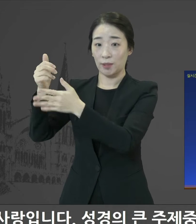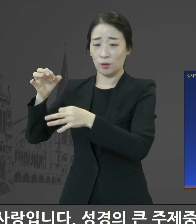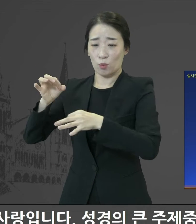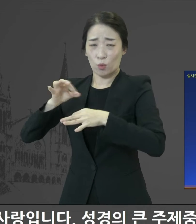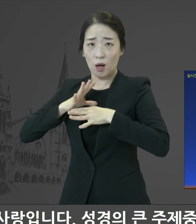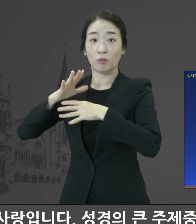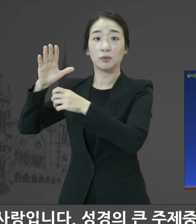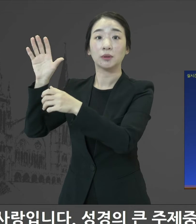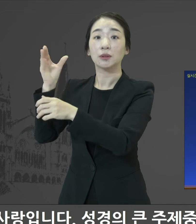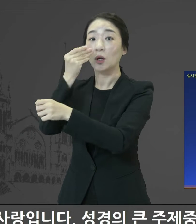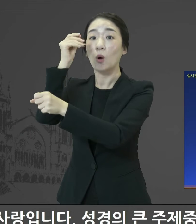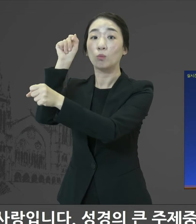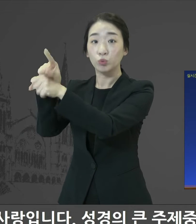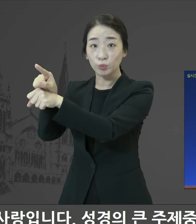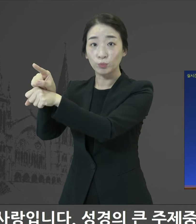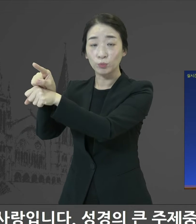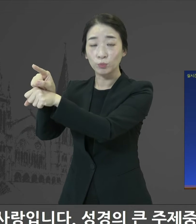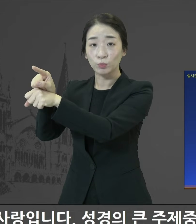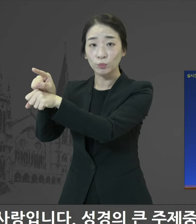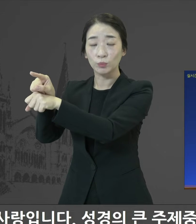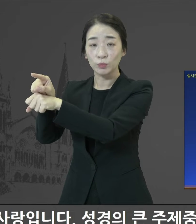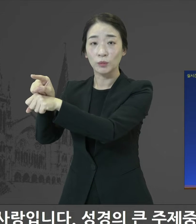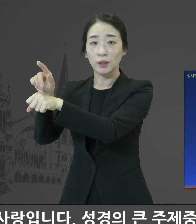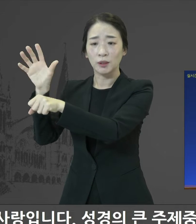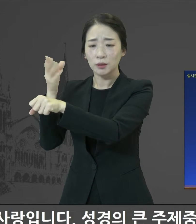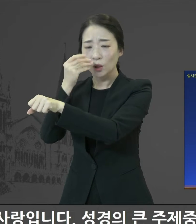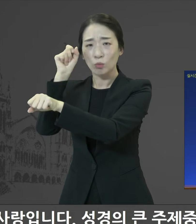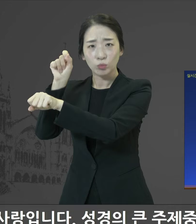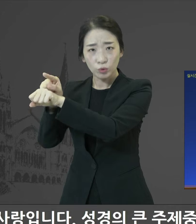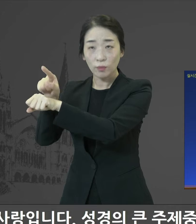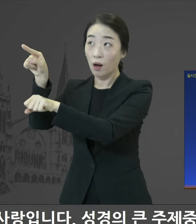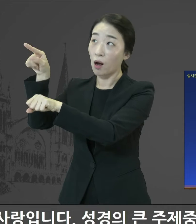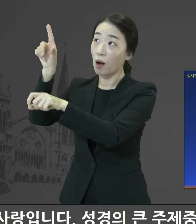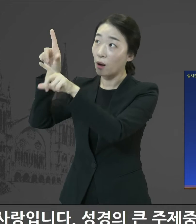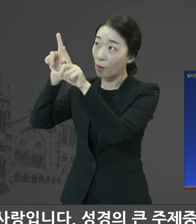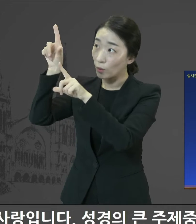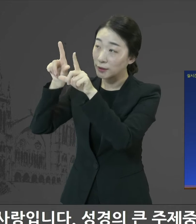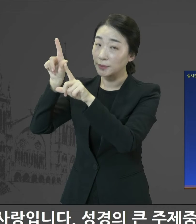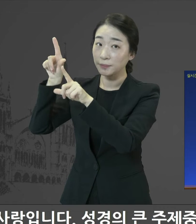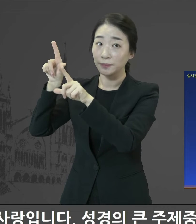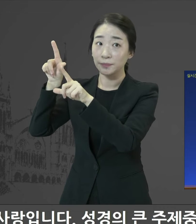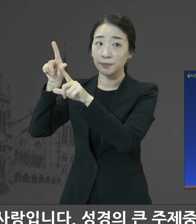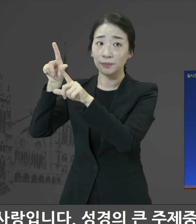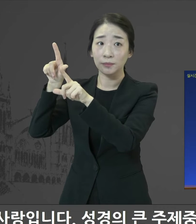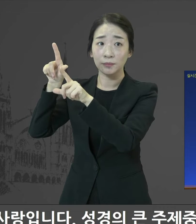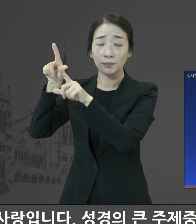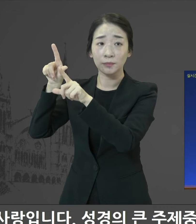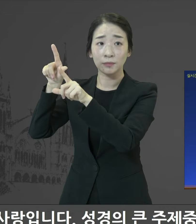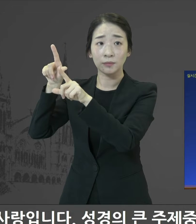사랑, 이 놀라운 성품으로서의 하나님의